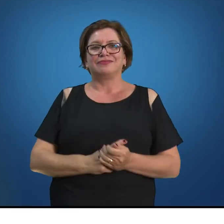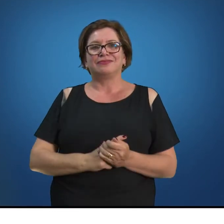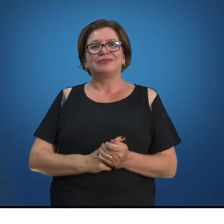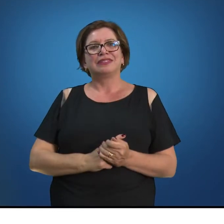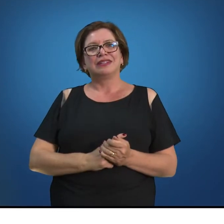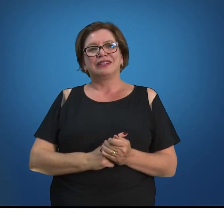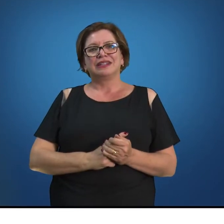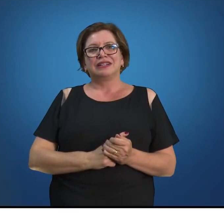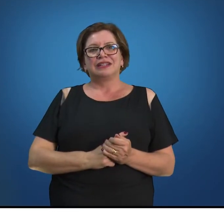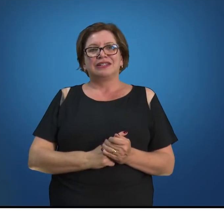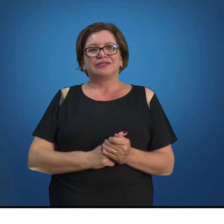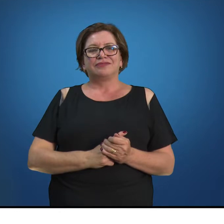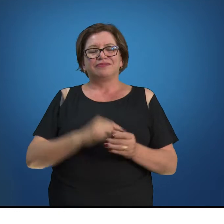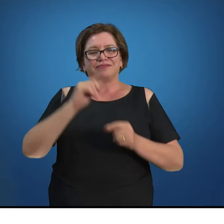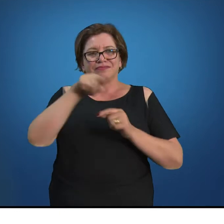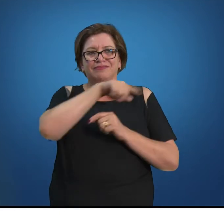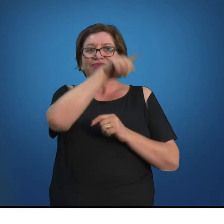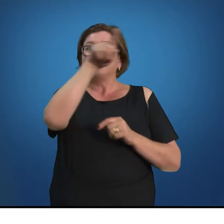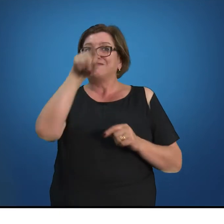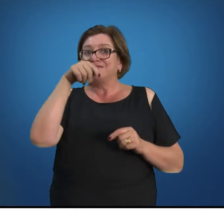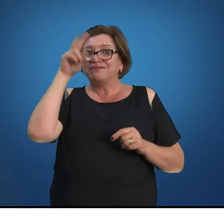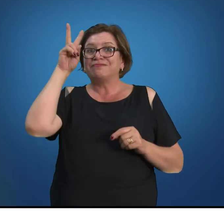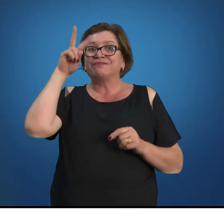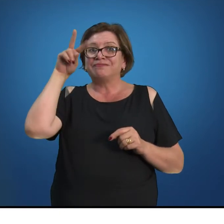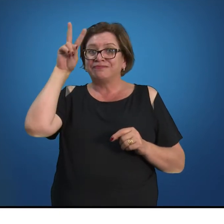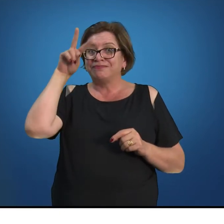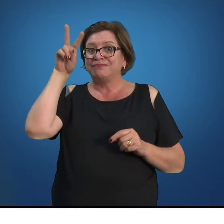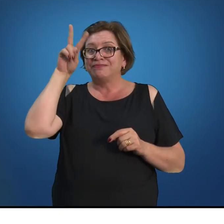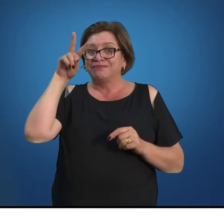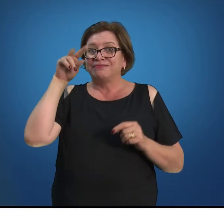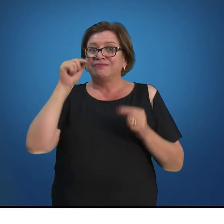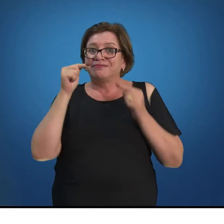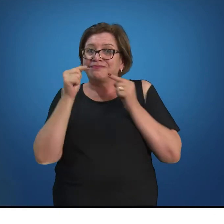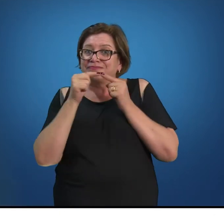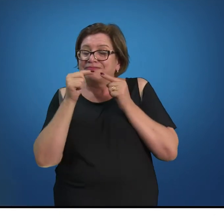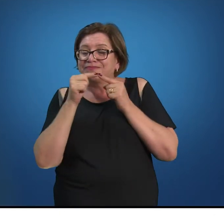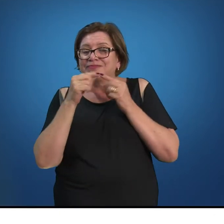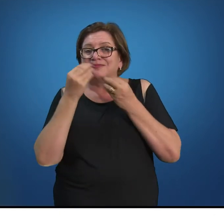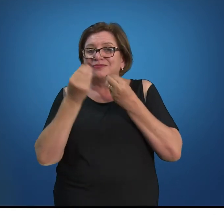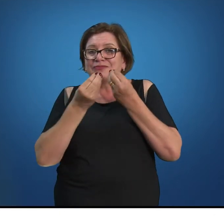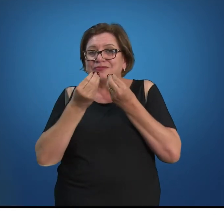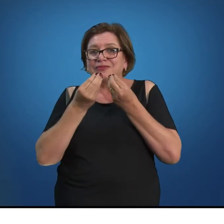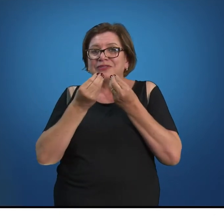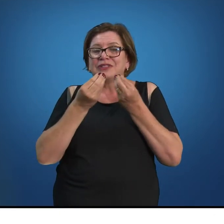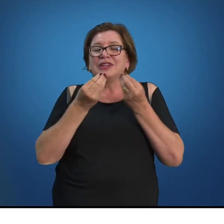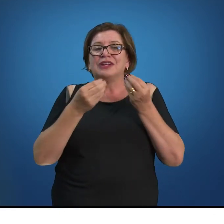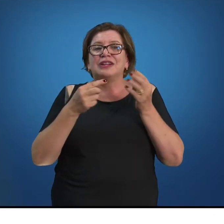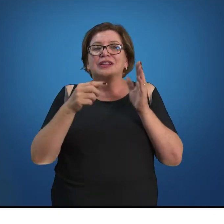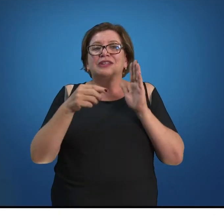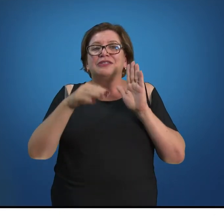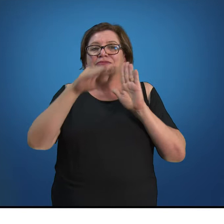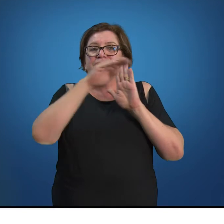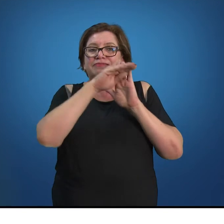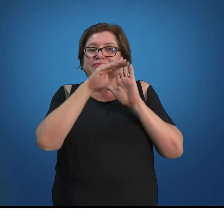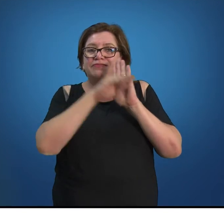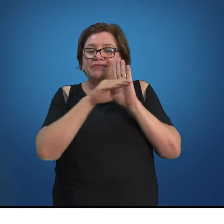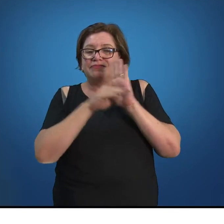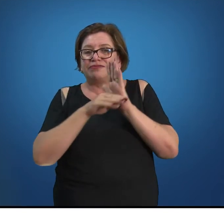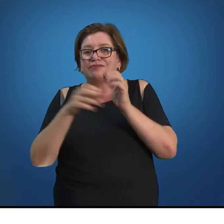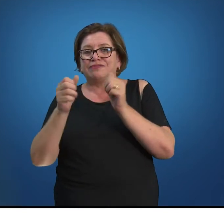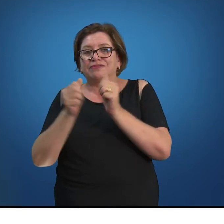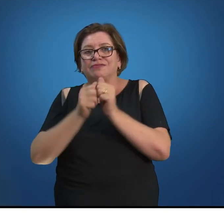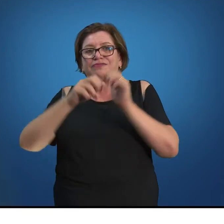Para, então, reforçar essa relação do plano com as leis e planos de ordenamento